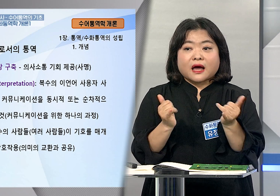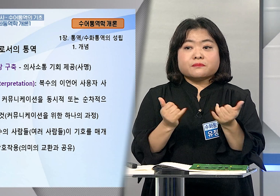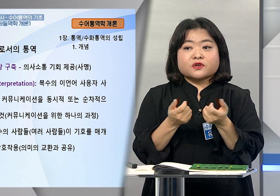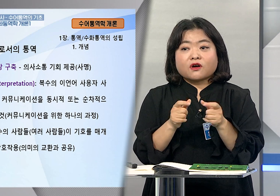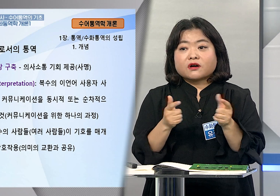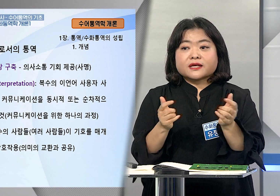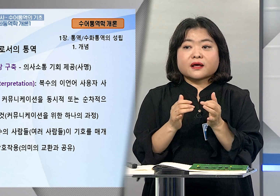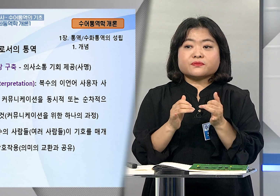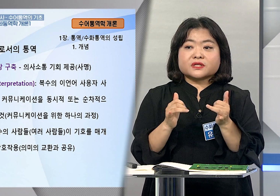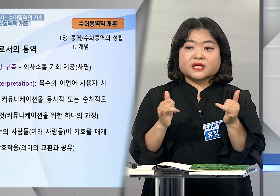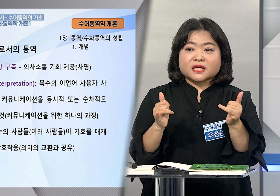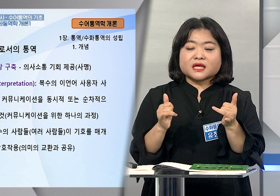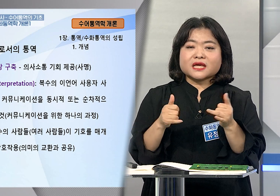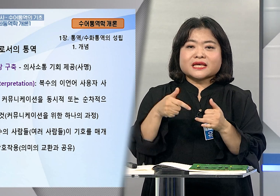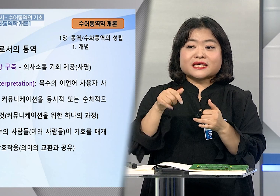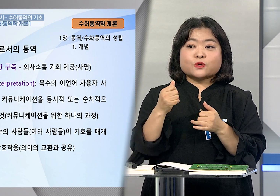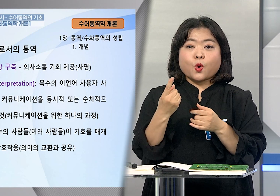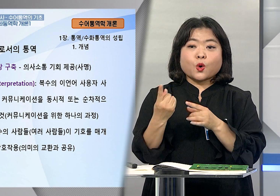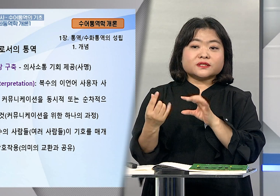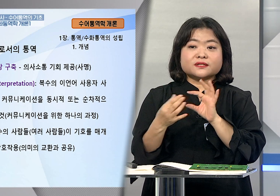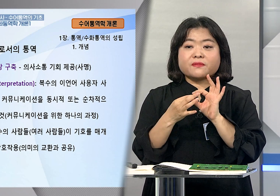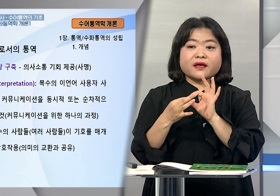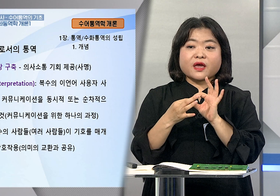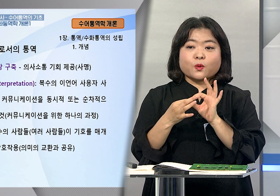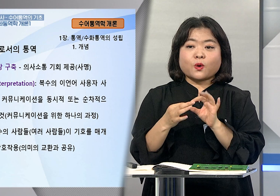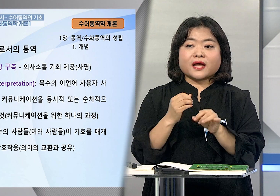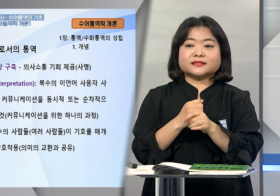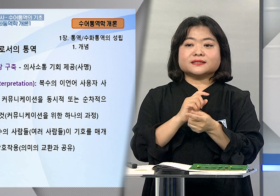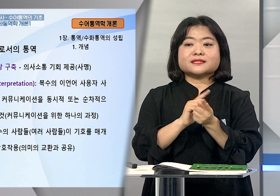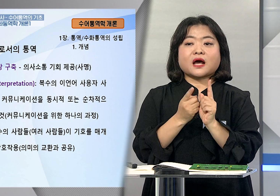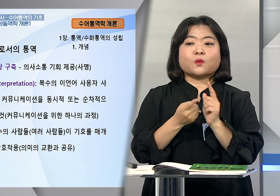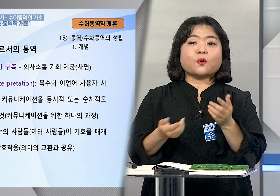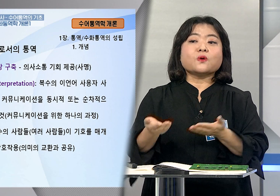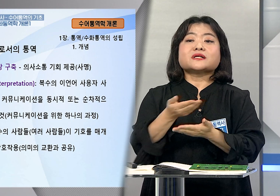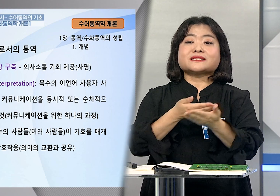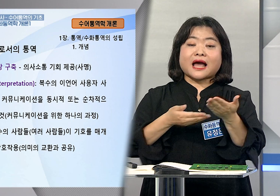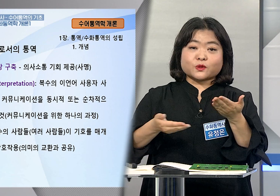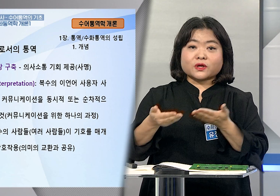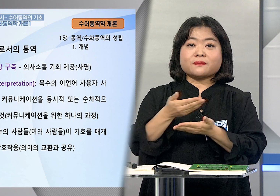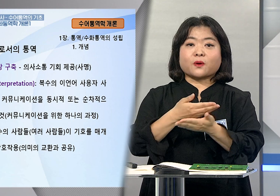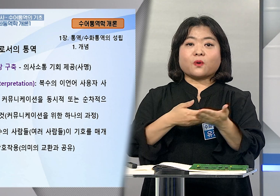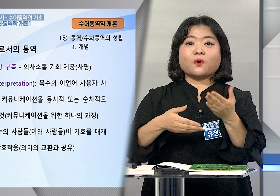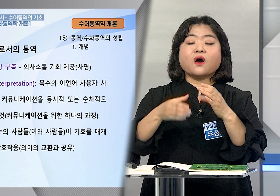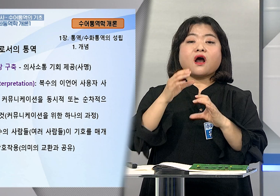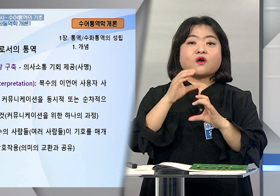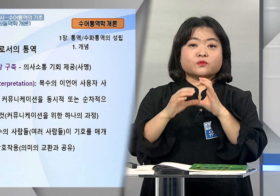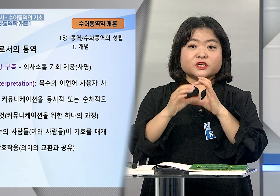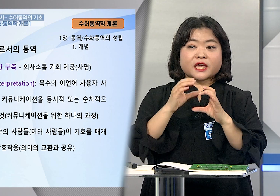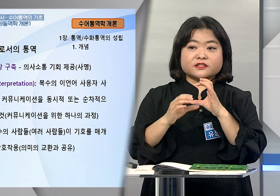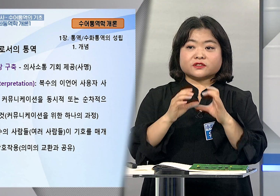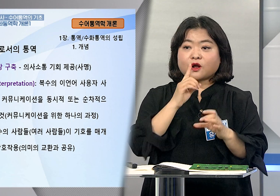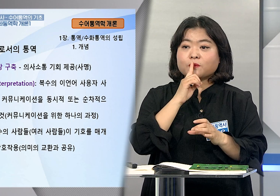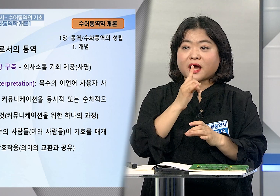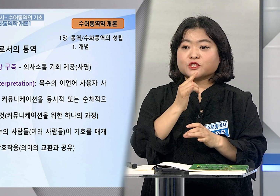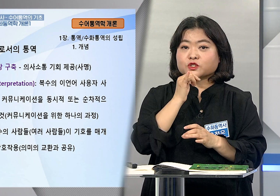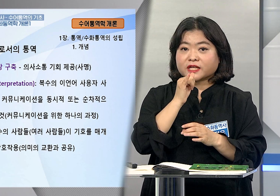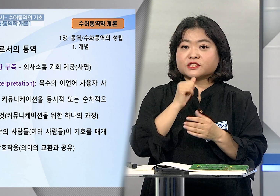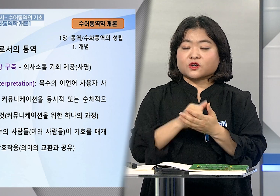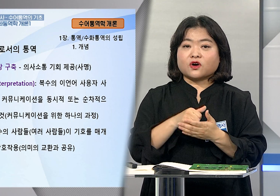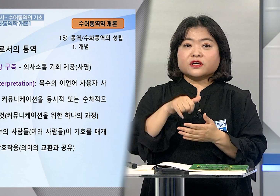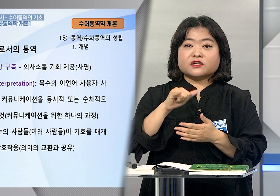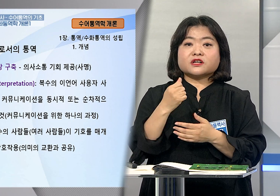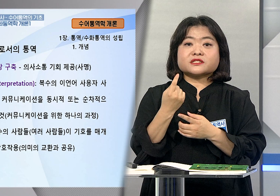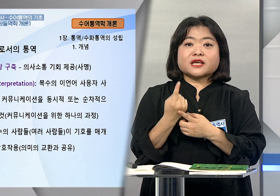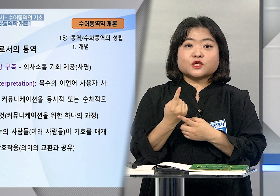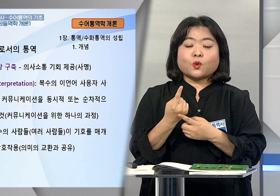복수의 사람, 여러 사람들이 기호를 매개로 하는 상호작용이 바로 커뮤니케이션이라고 말할 수